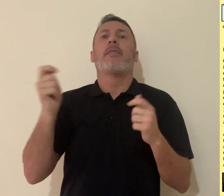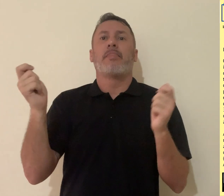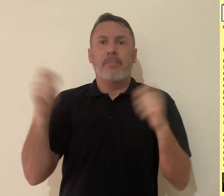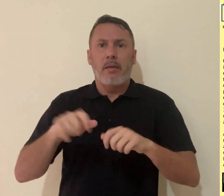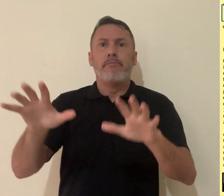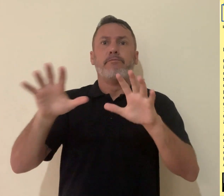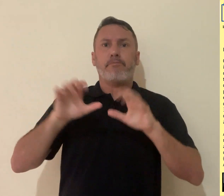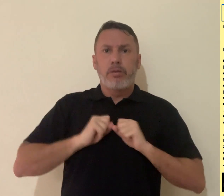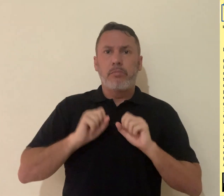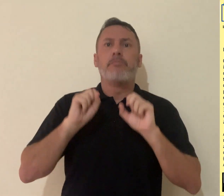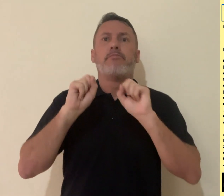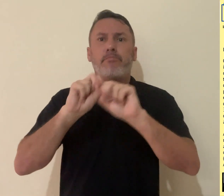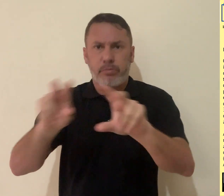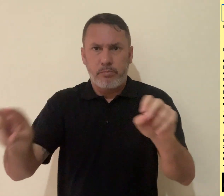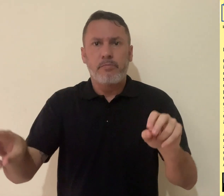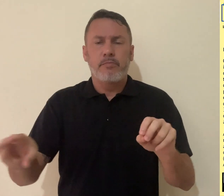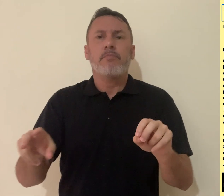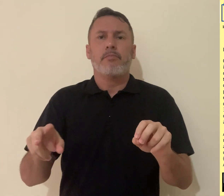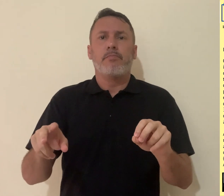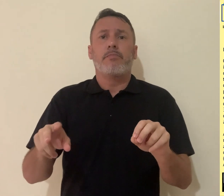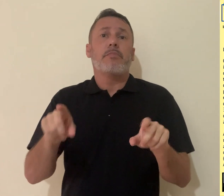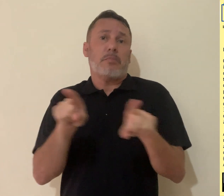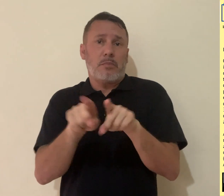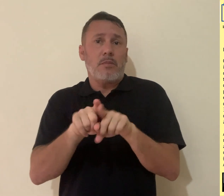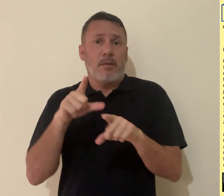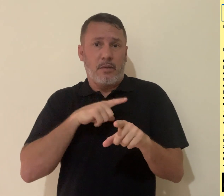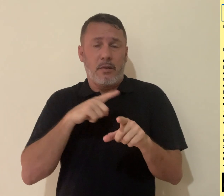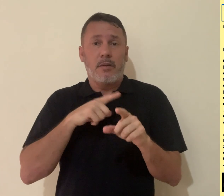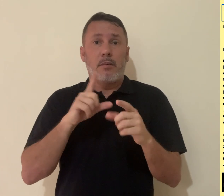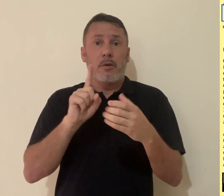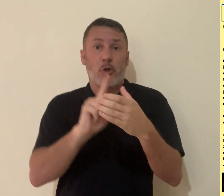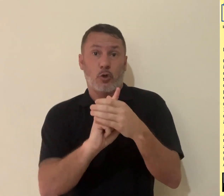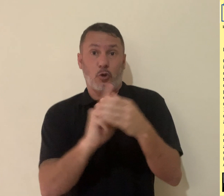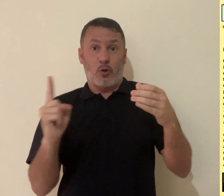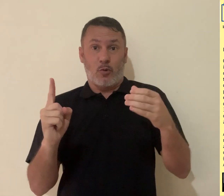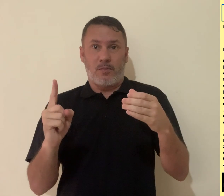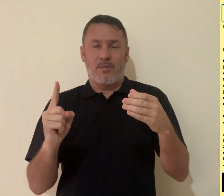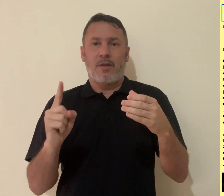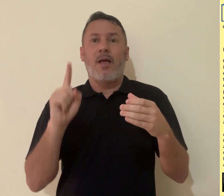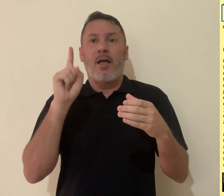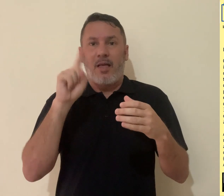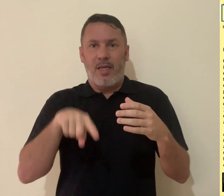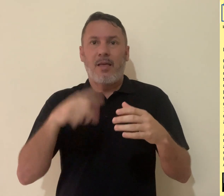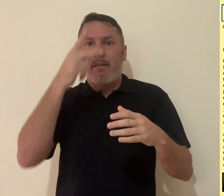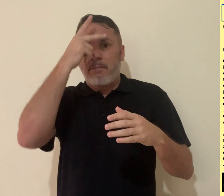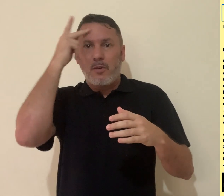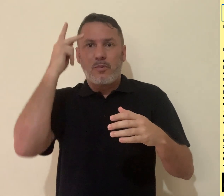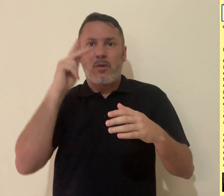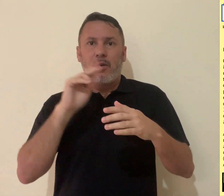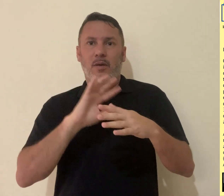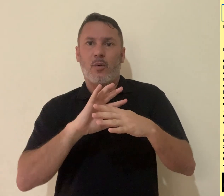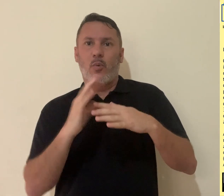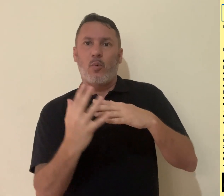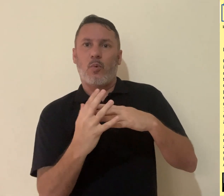infecciosas os efeitos até terminação de medidas de isolamento e quarentena ou determinação